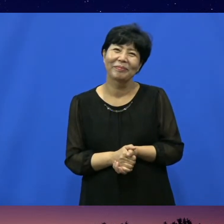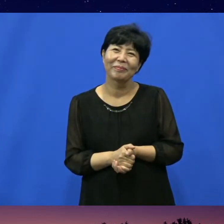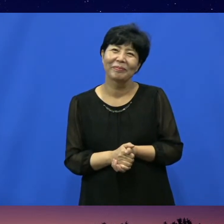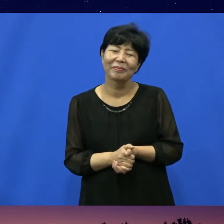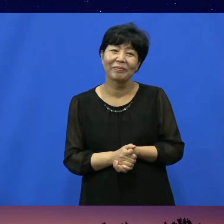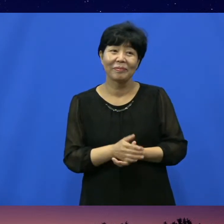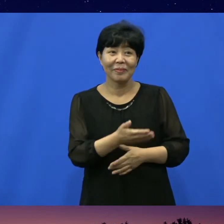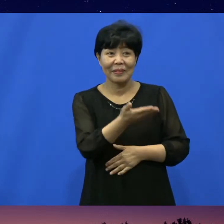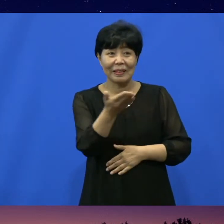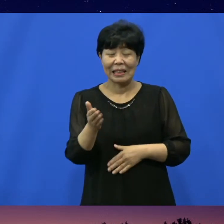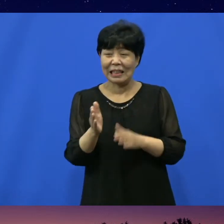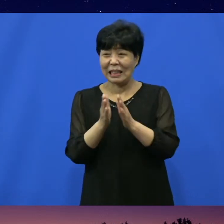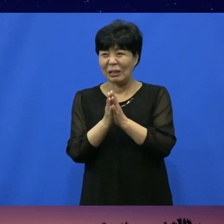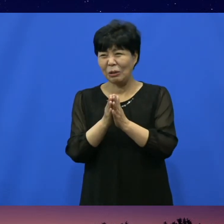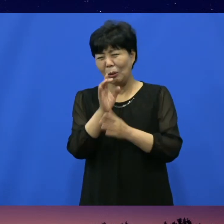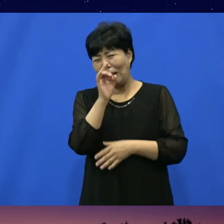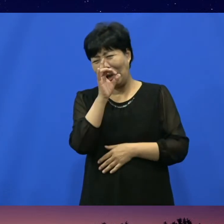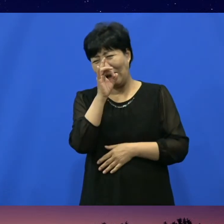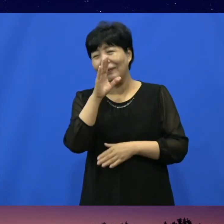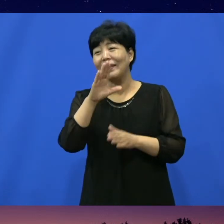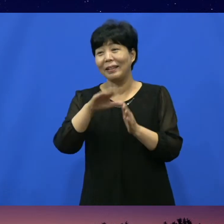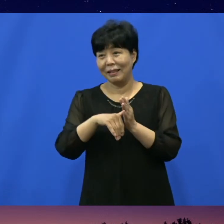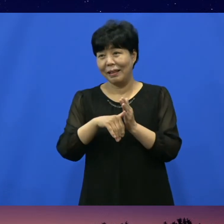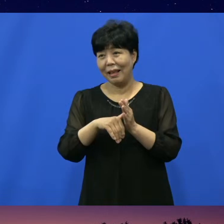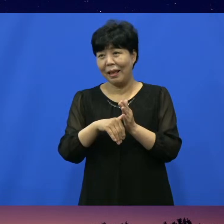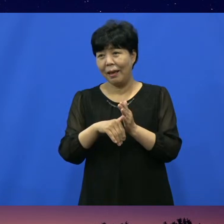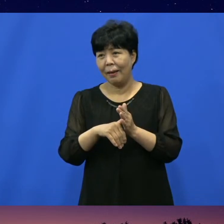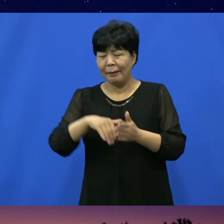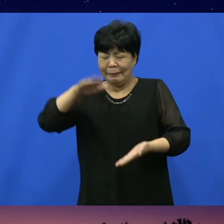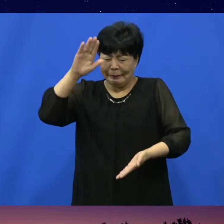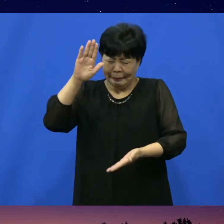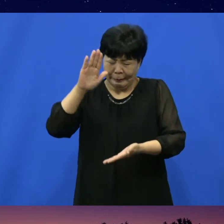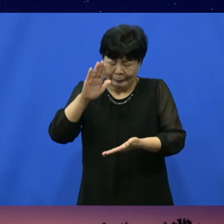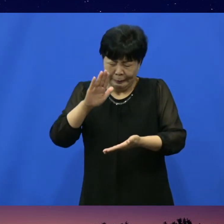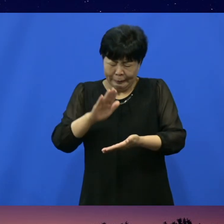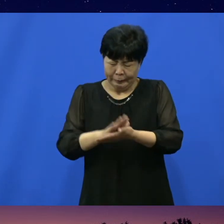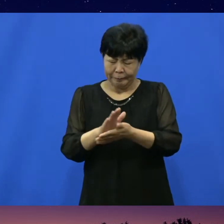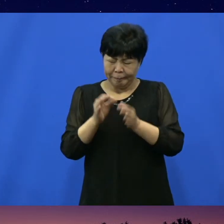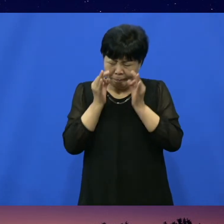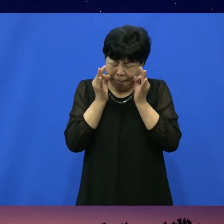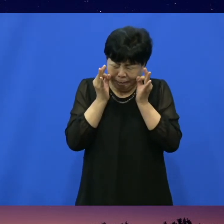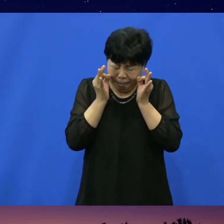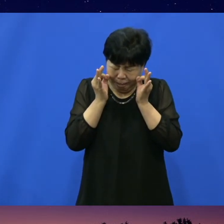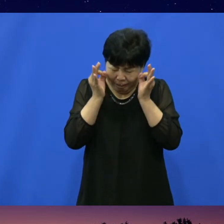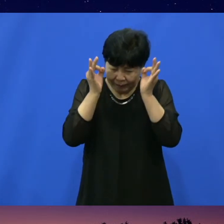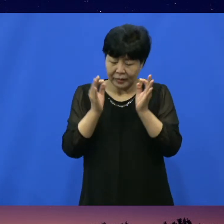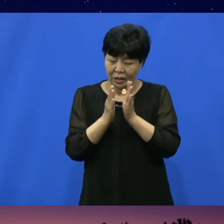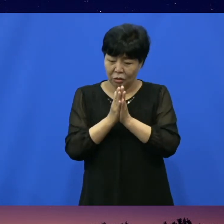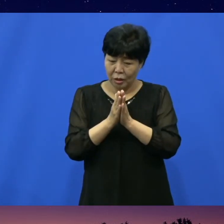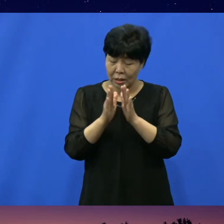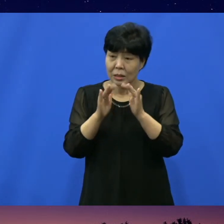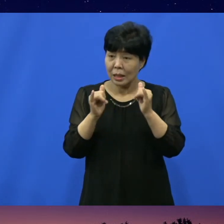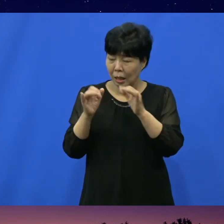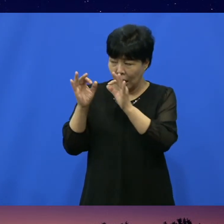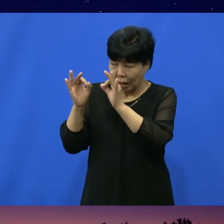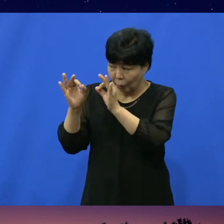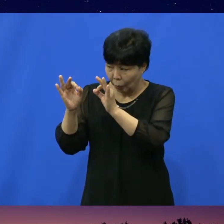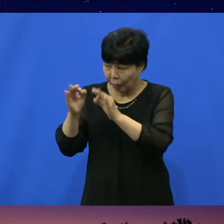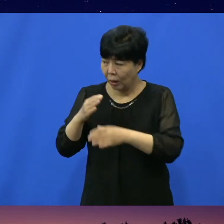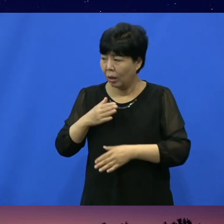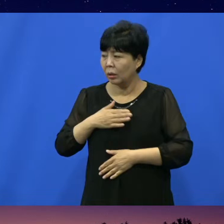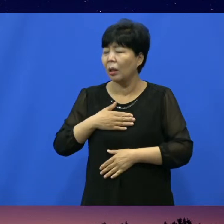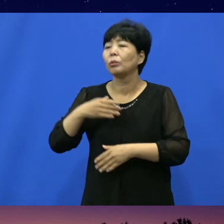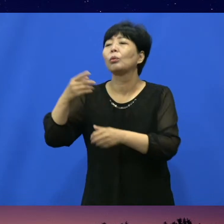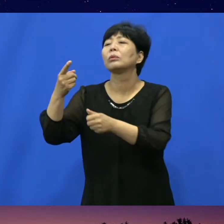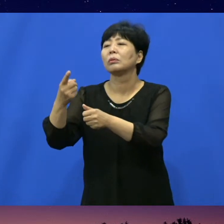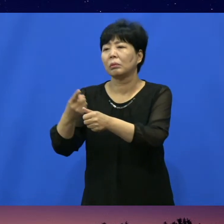그리고 여러분들이 기도 안 되는 분들은 뜨겁게 기도하는 사람 옆에 앉으세요. 딱 보고 뜨거운 분. 근데 나도 기도 안 되는, 옆 기도